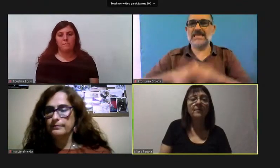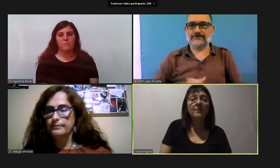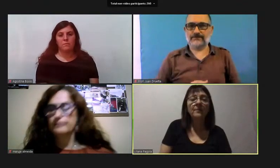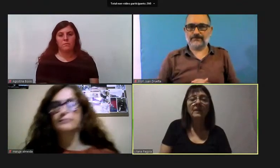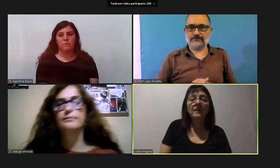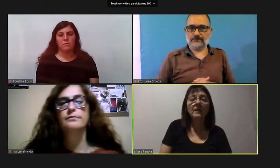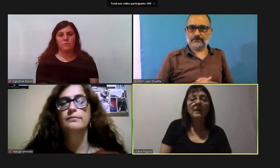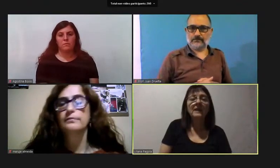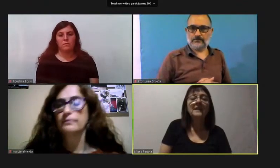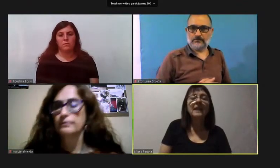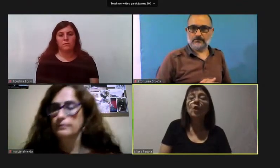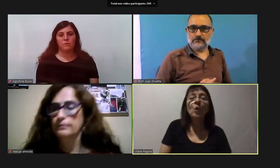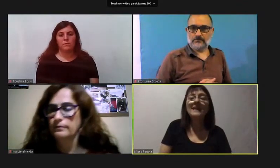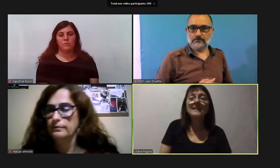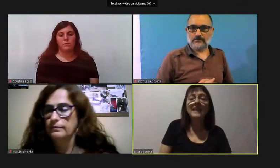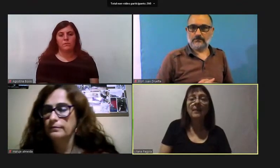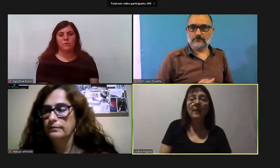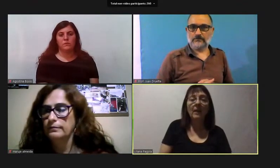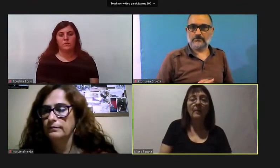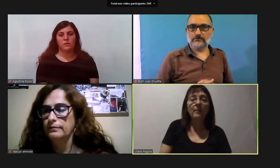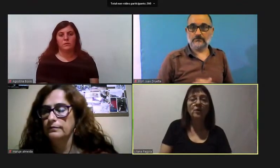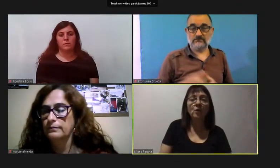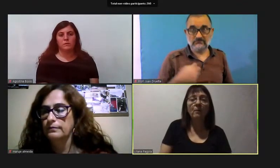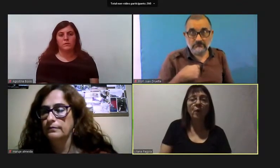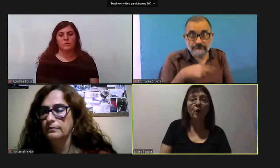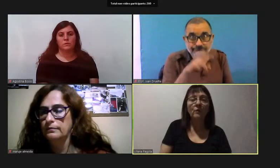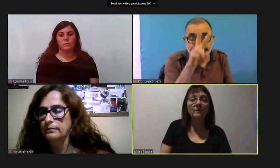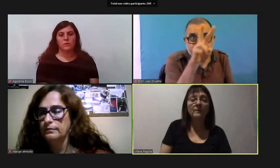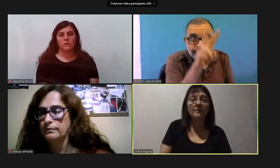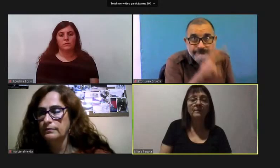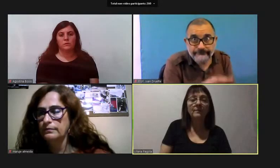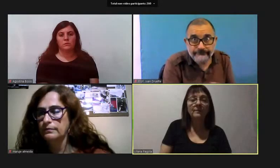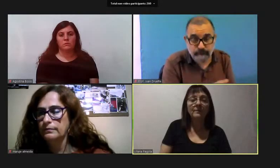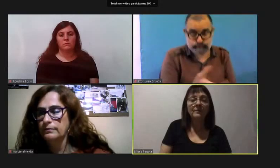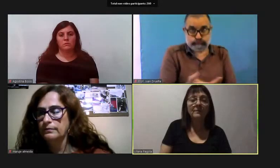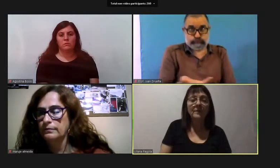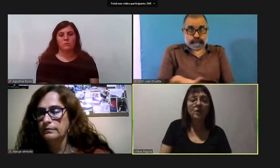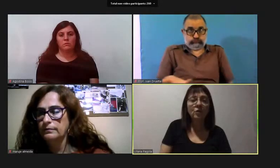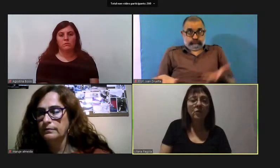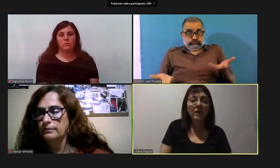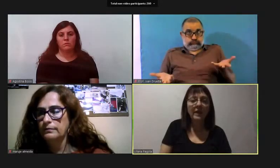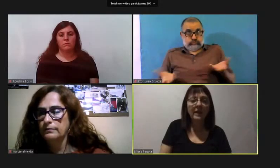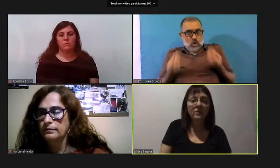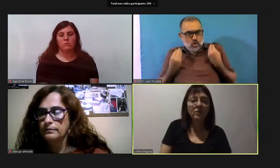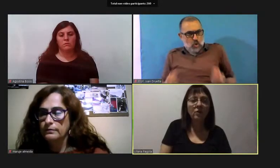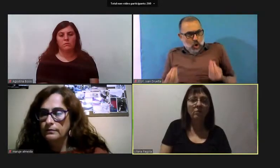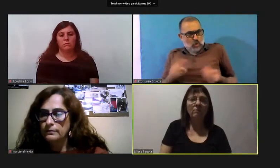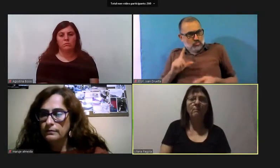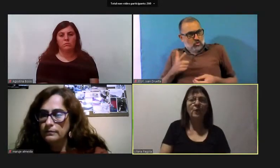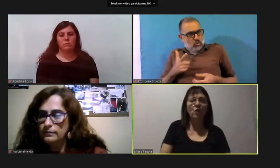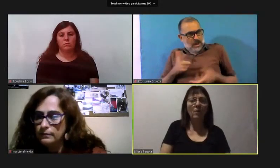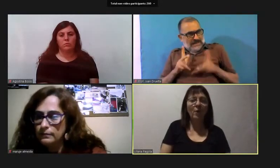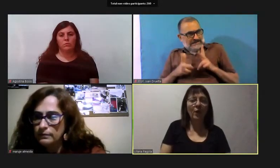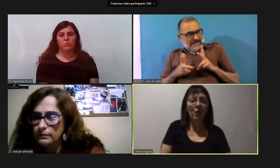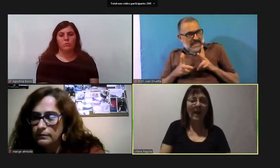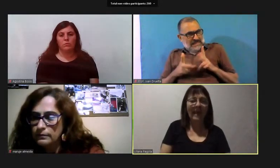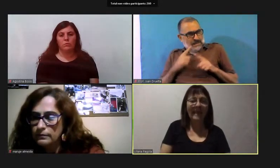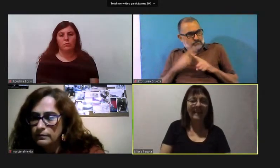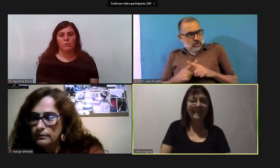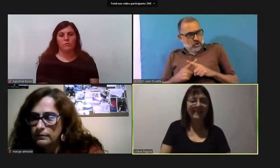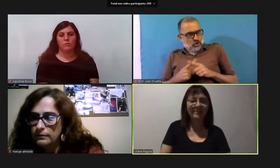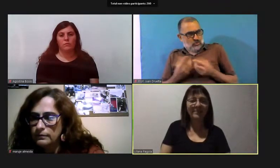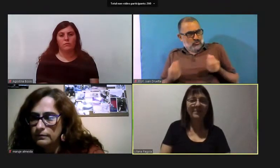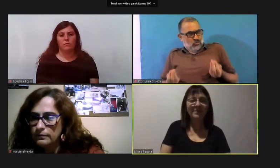¿sí? Dicen, no hay seña para la preposición por. Y yo cuando leí eso digo, ¿pero cómo que no